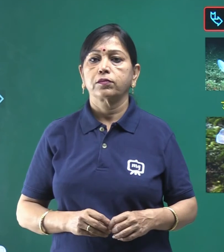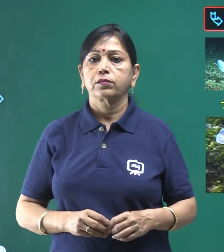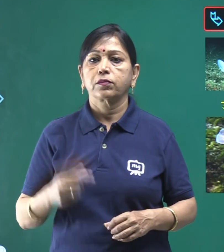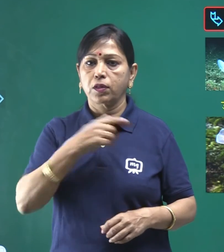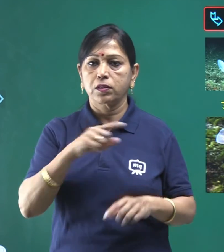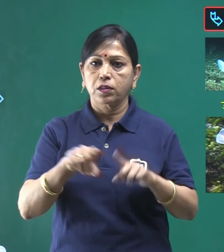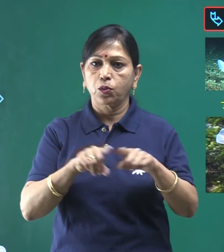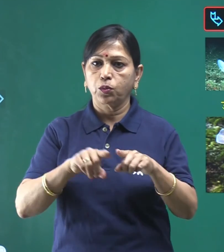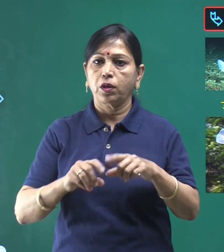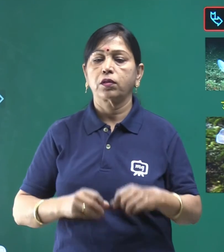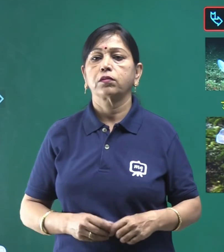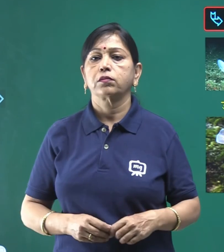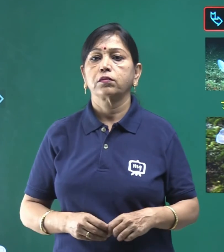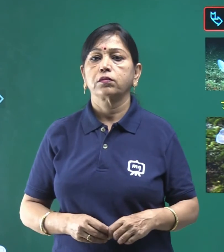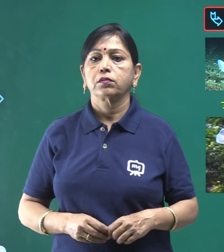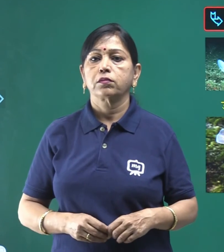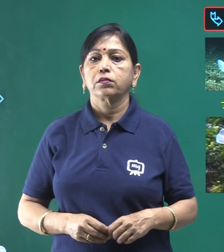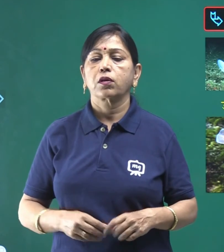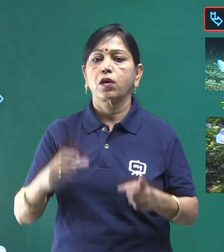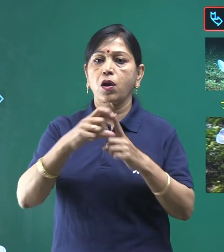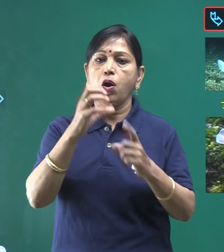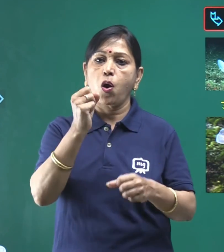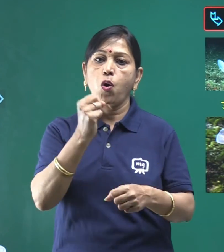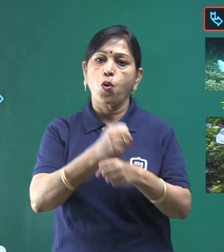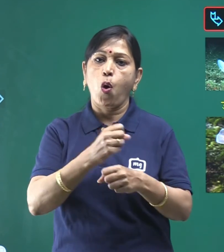इसके उदाहरण डॉगफिश,